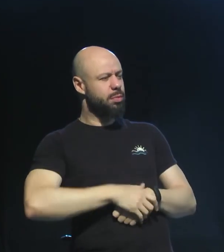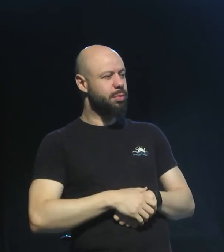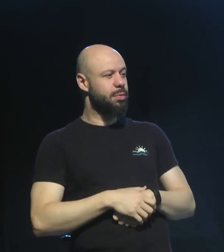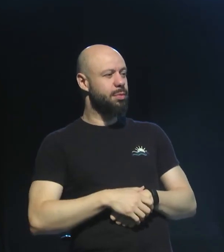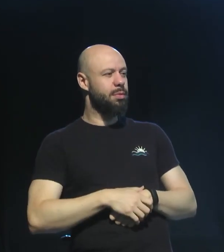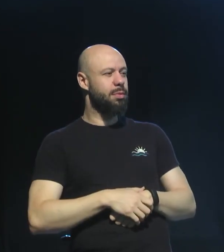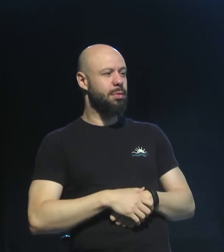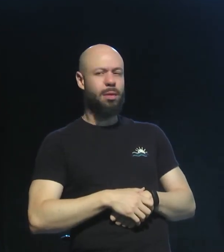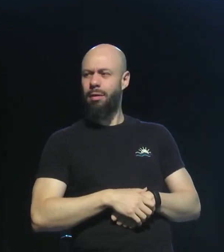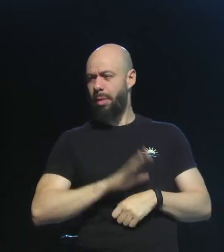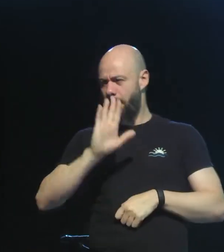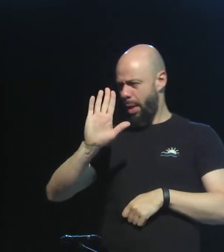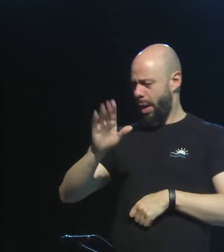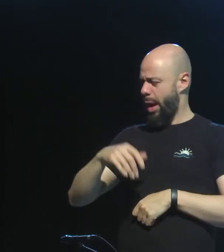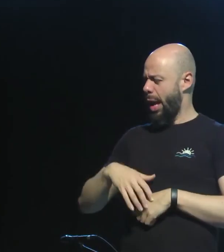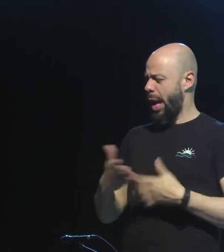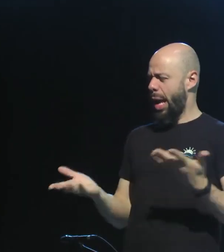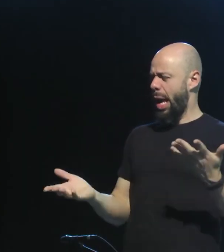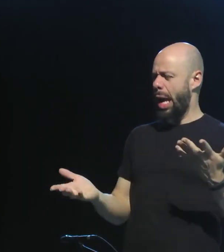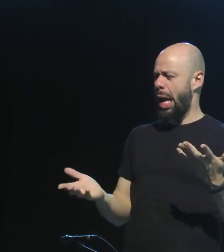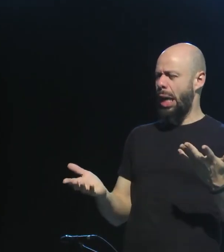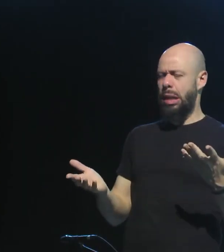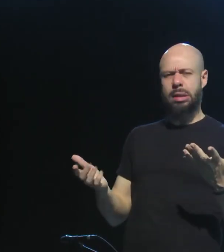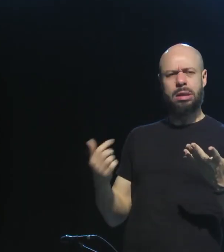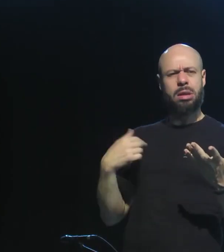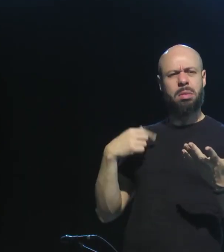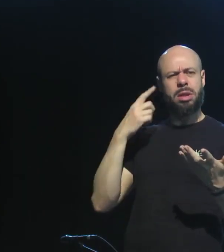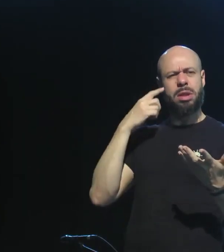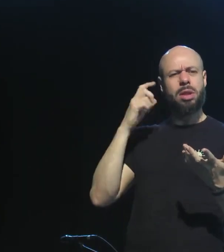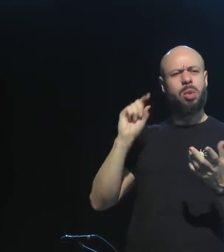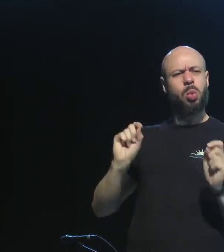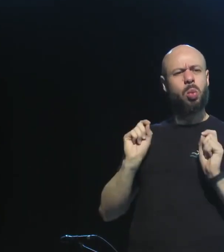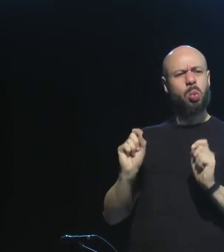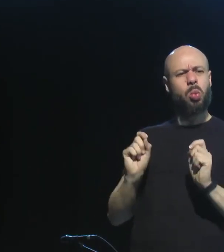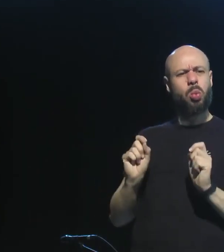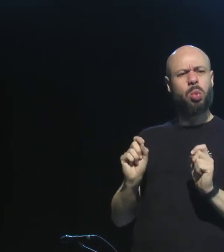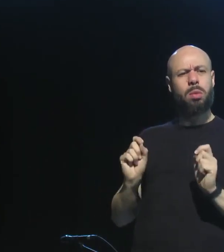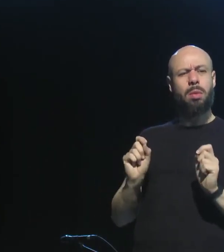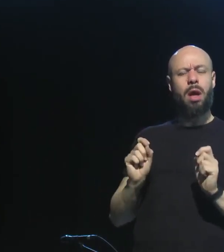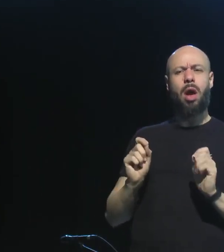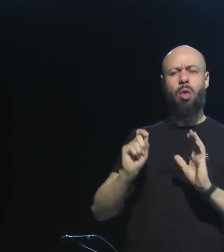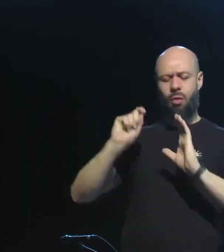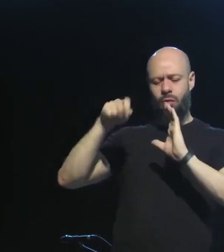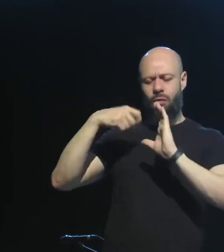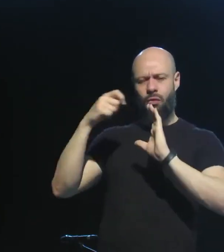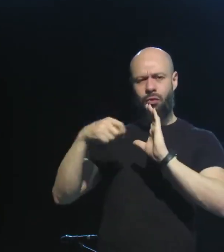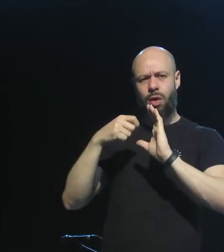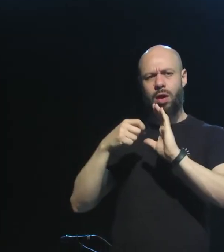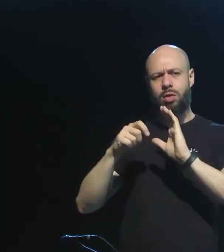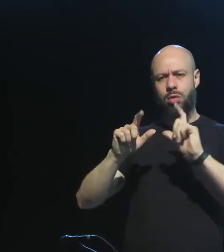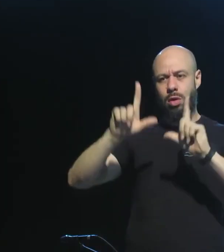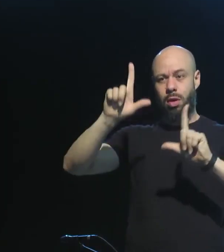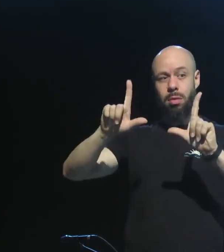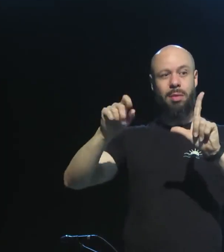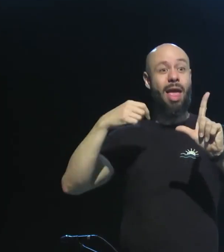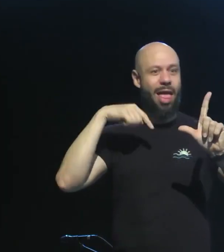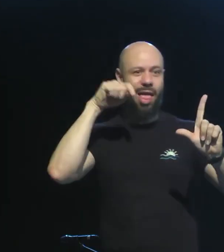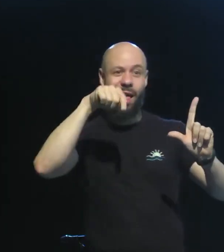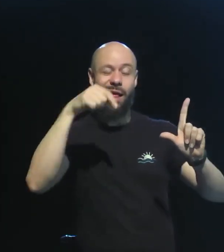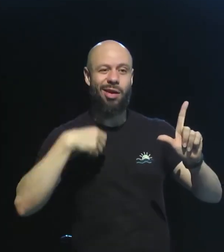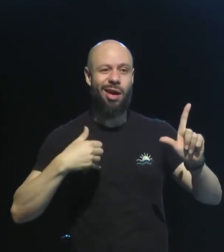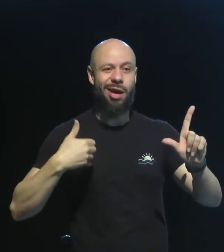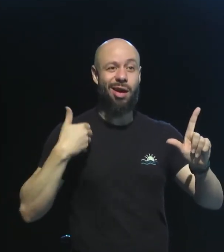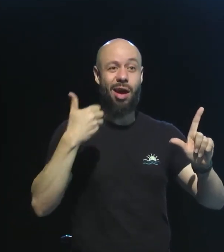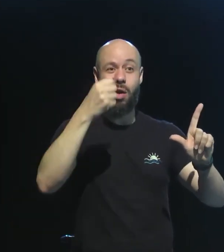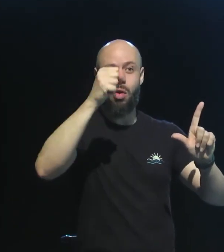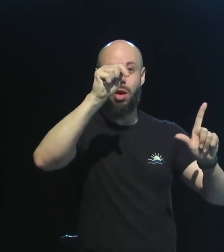não, sabe que eu recebi um vídeo, porque a minha mãe agora está moderna, né, 87 anos, então